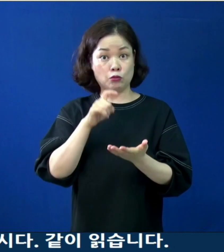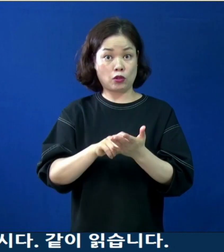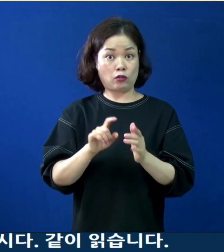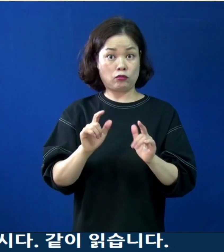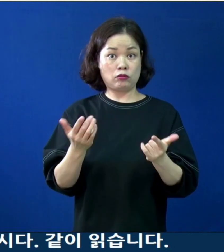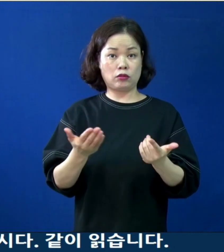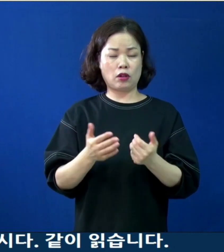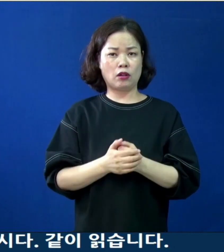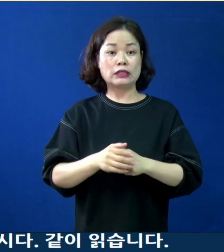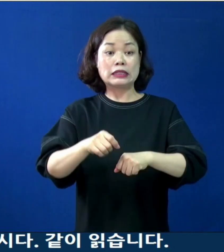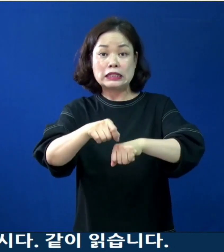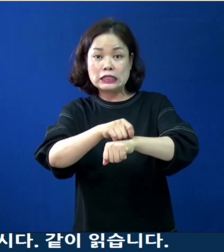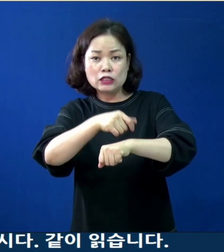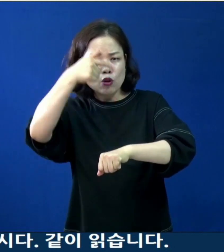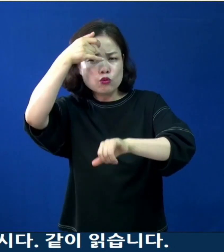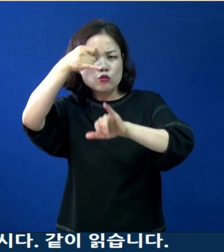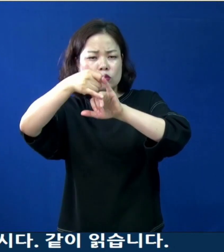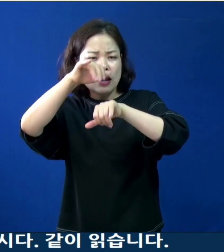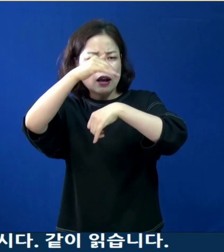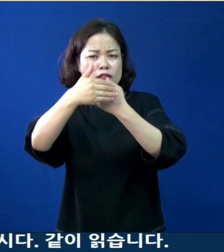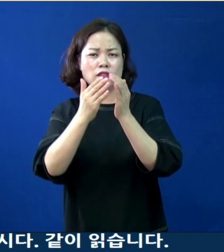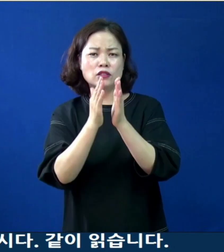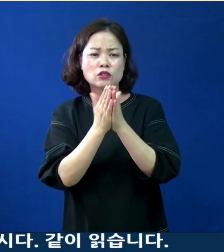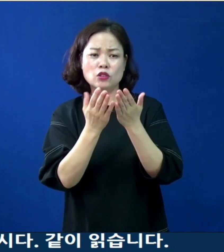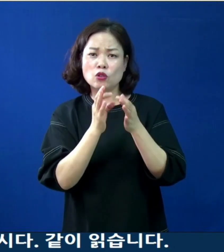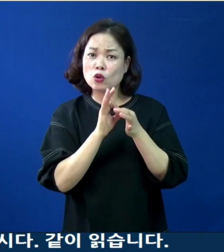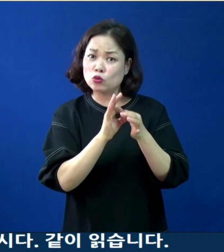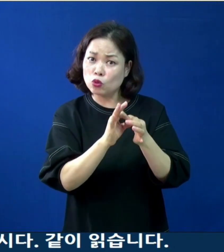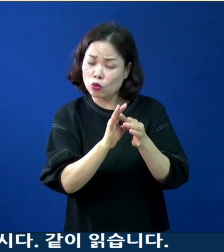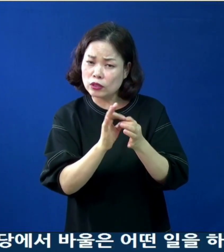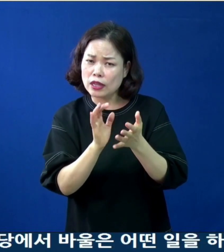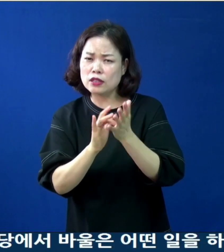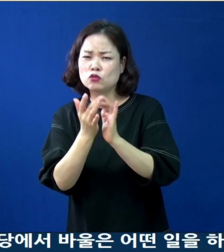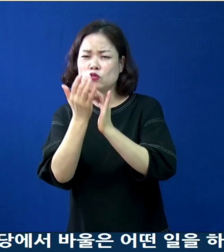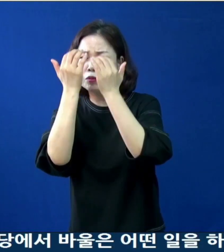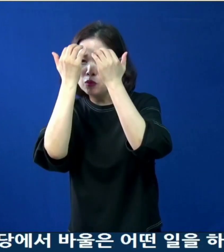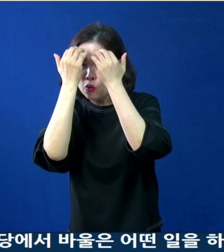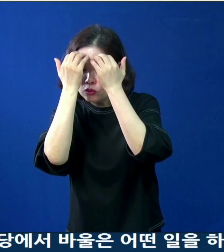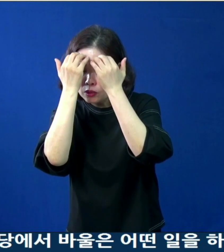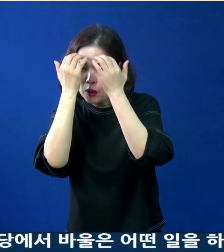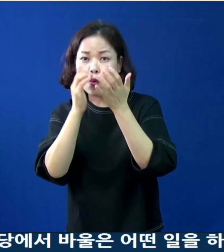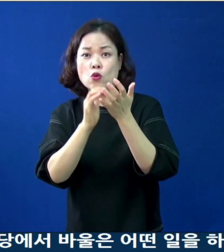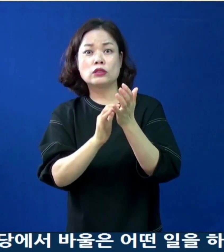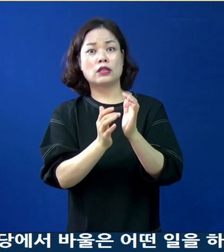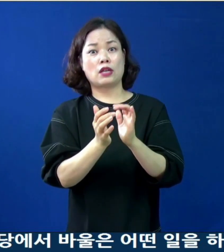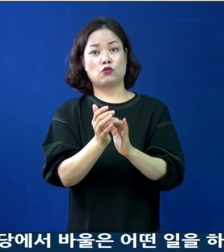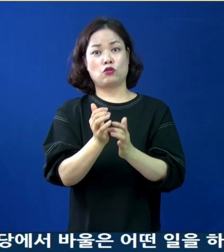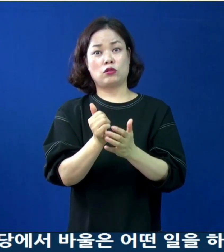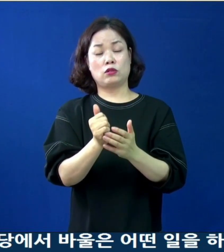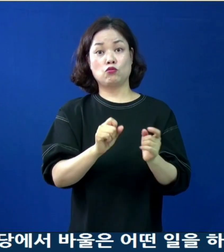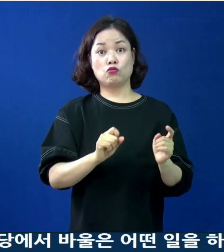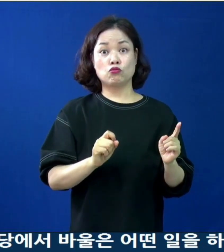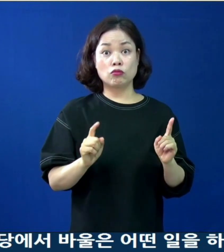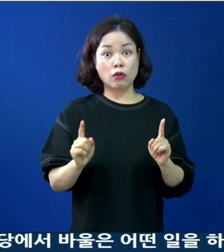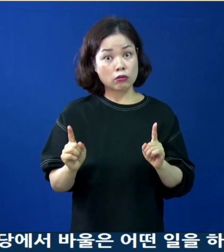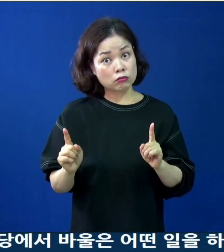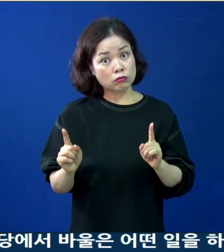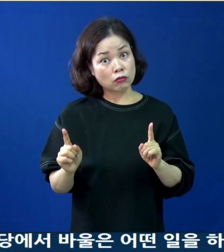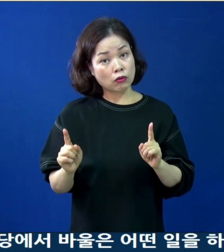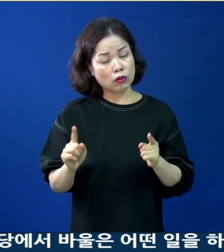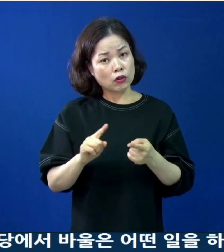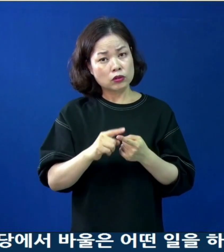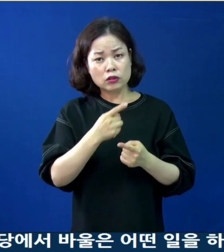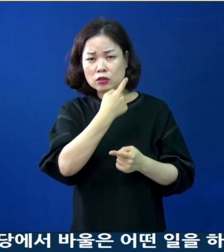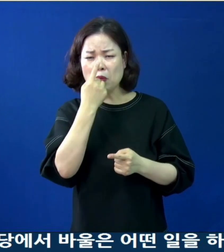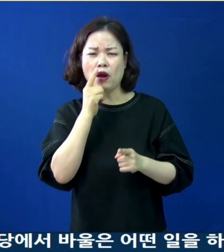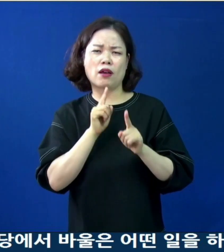일입니다. 특별히 구약 성경을 통해서 예수님이 고난을 받고 예수님이 부활하셨다, 이것을